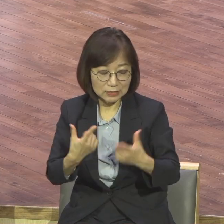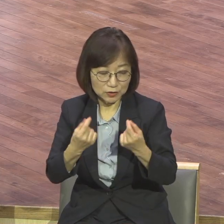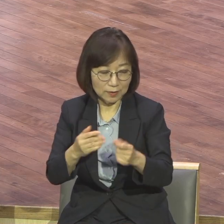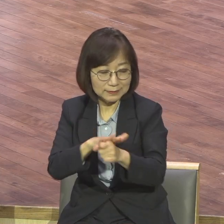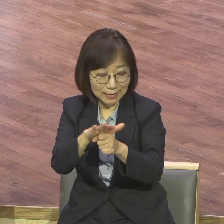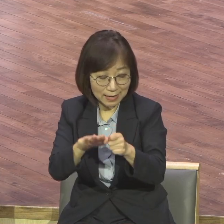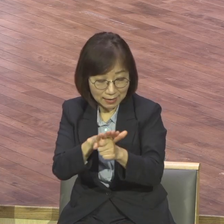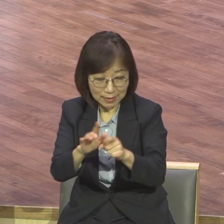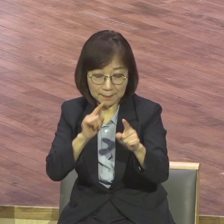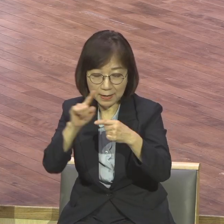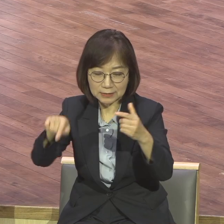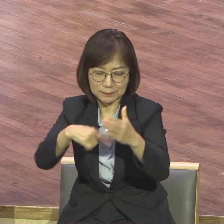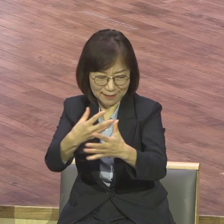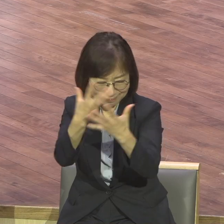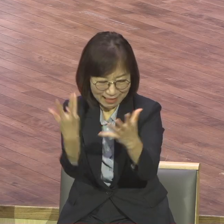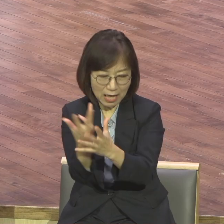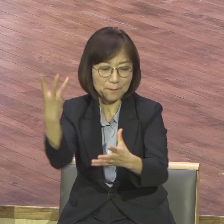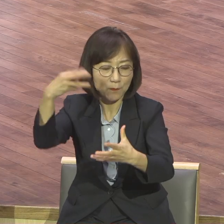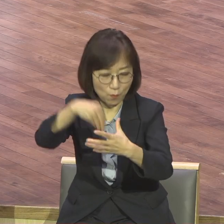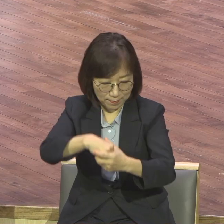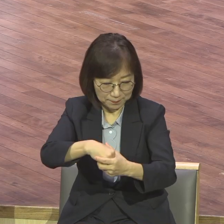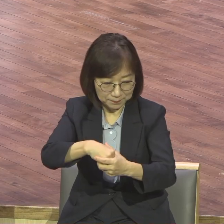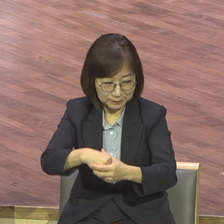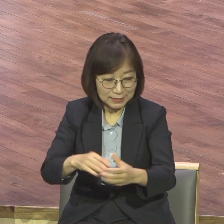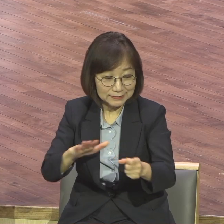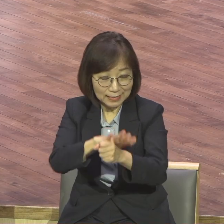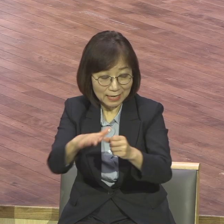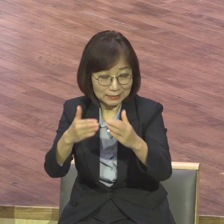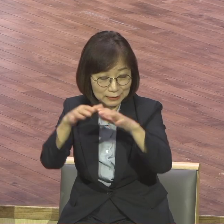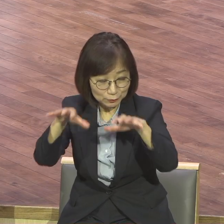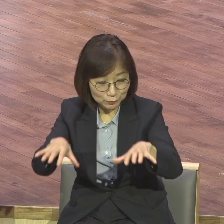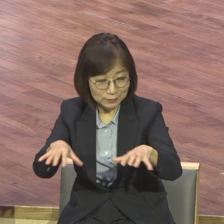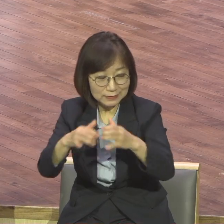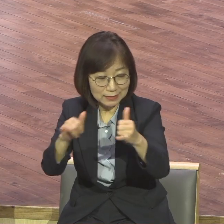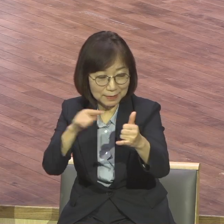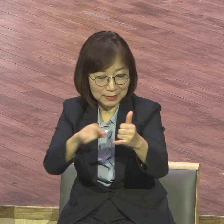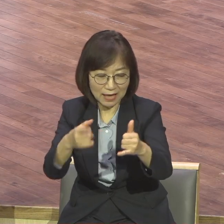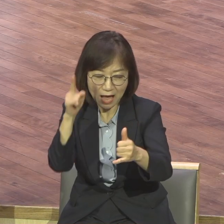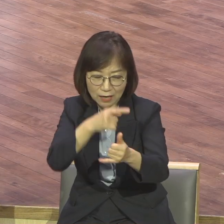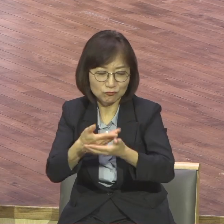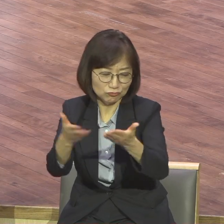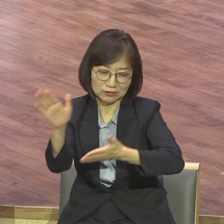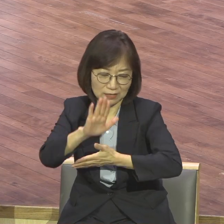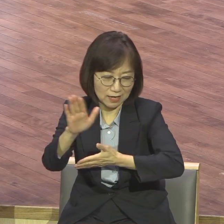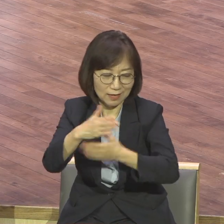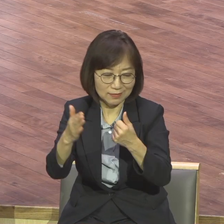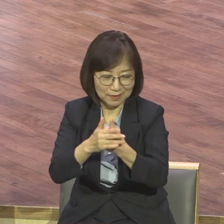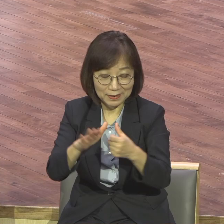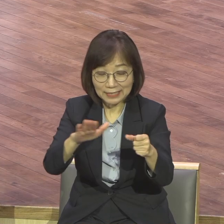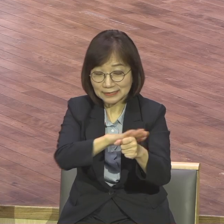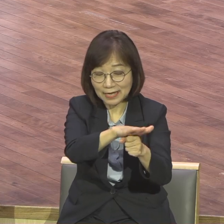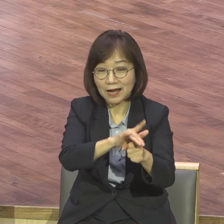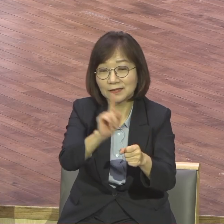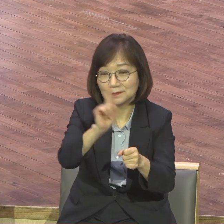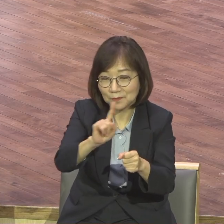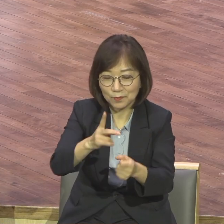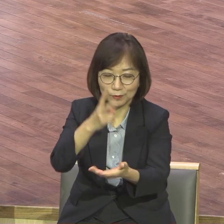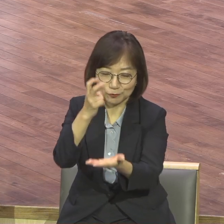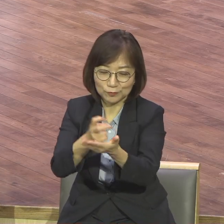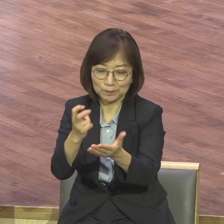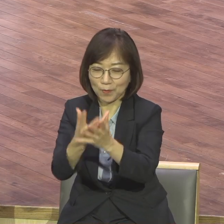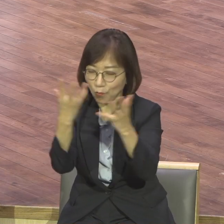가운데 다 들었느니라. 사랑은 이웃에게 악을 행하지 아니하나니 그러므로 사랑은 율법의